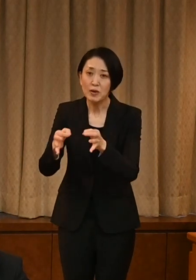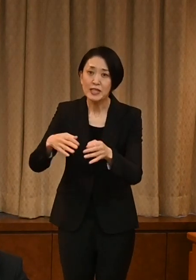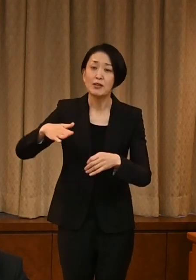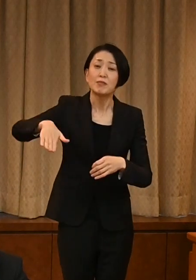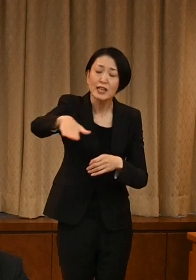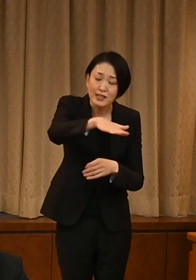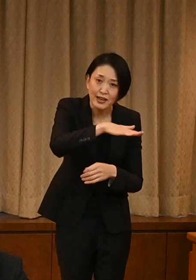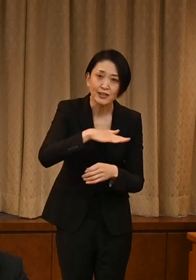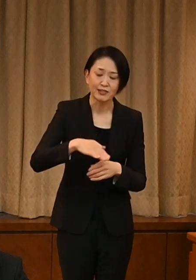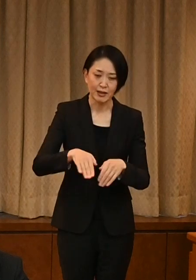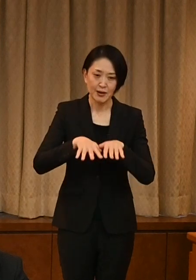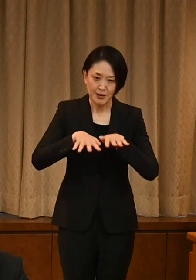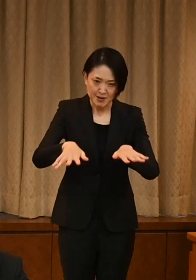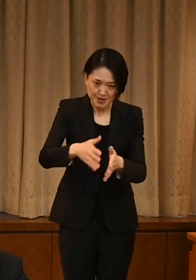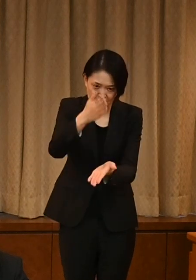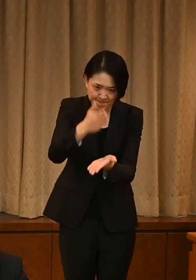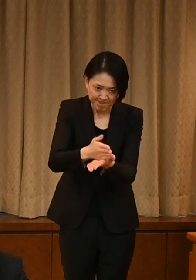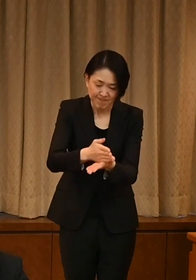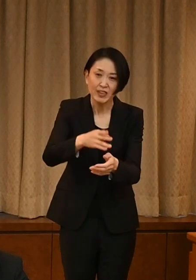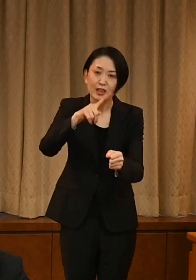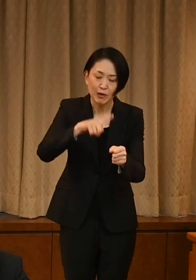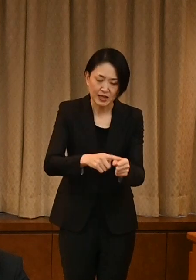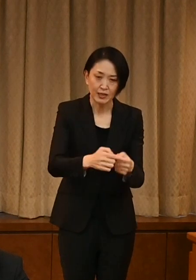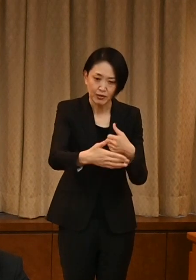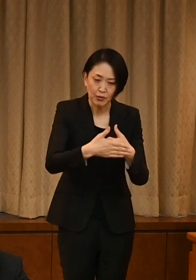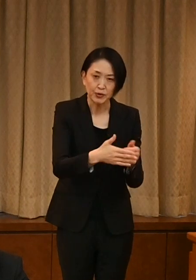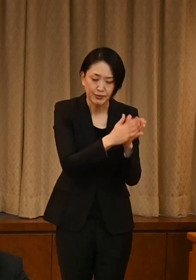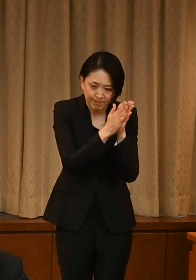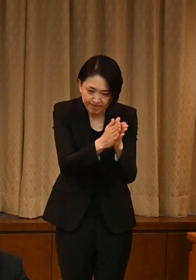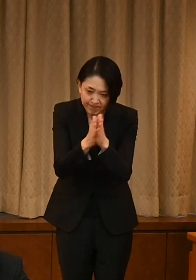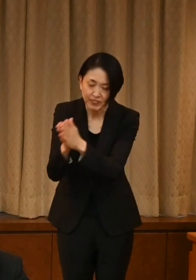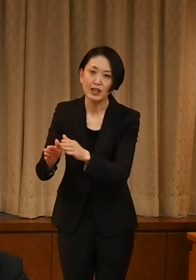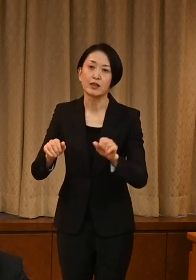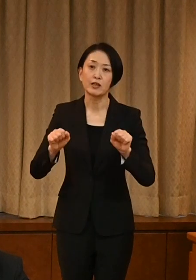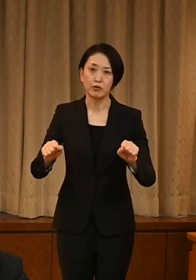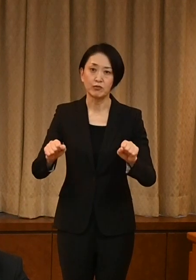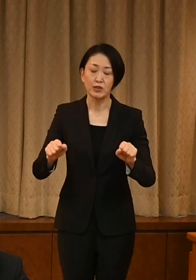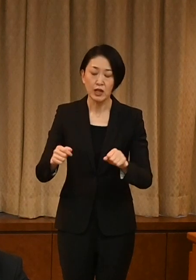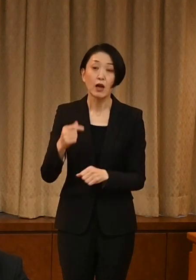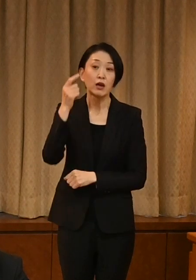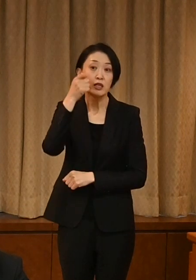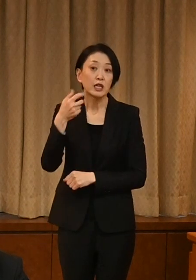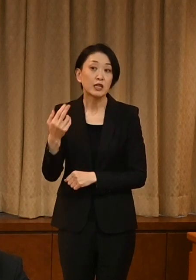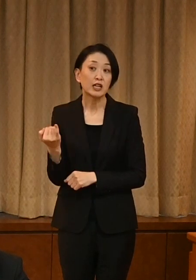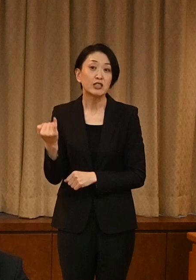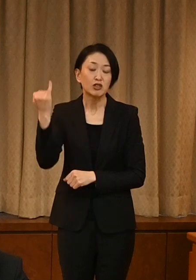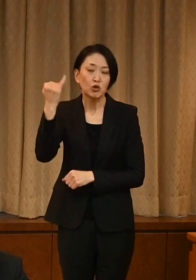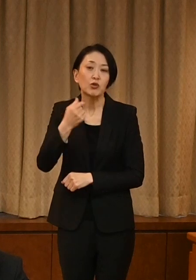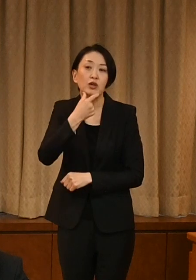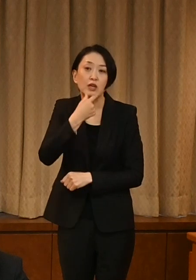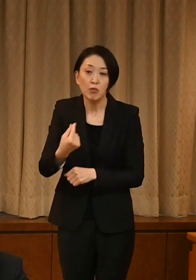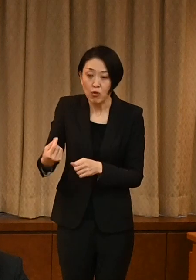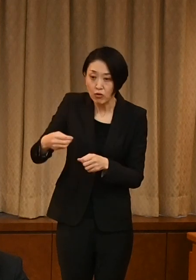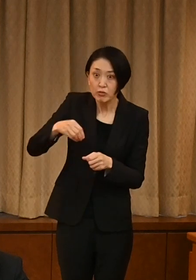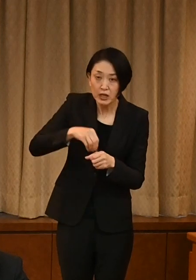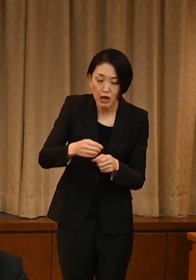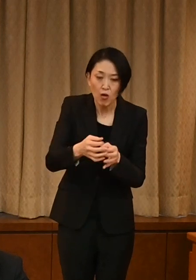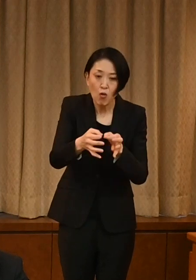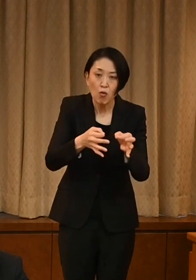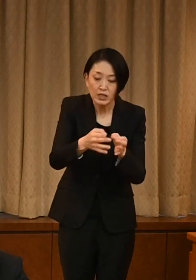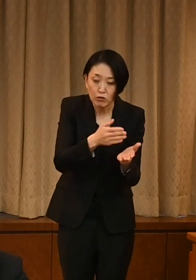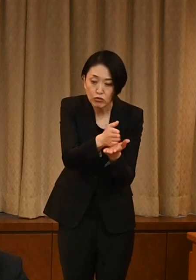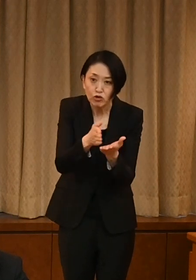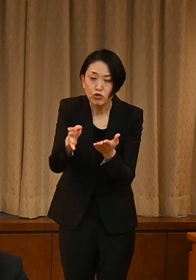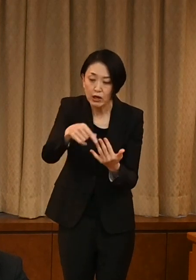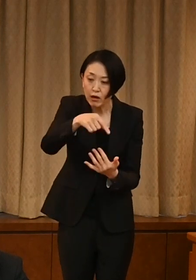感染防止のお願いをするとともに郡市長の強い意向も踏まえまして業種を限定した上で